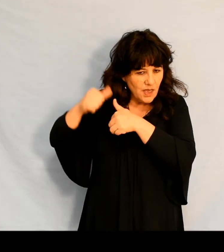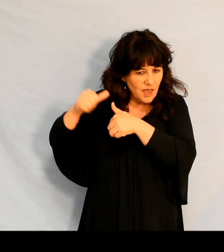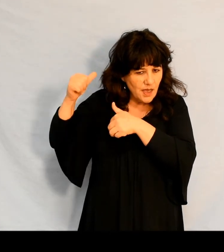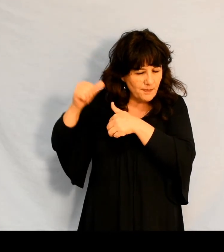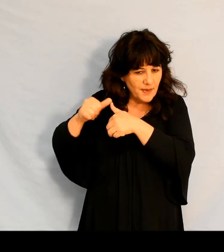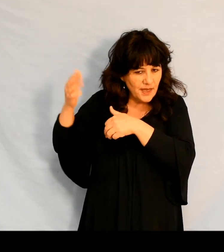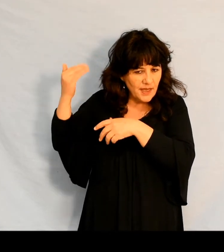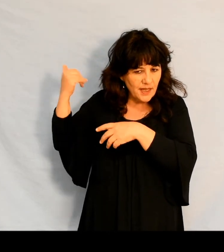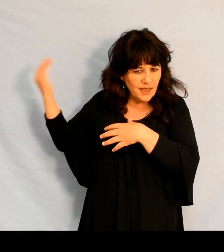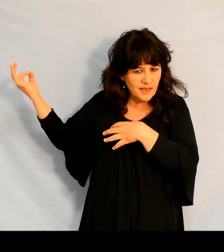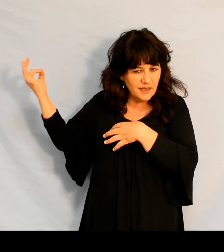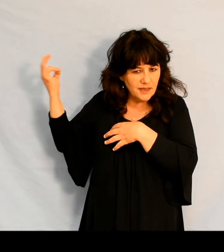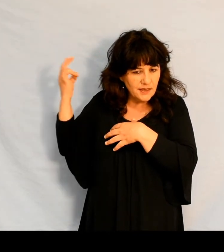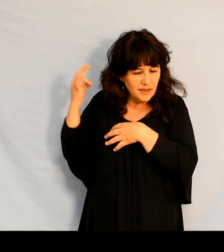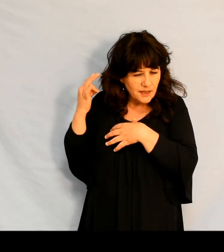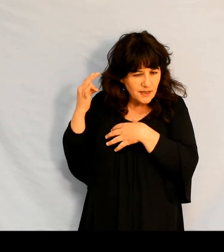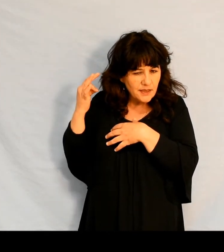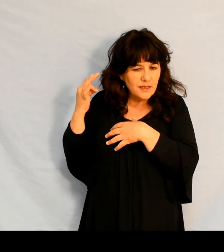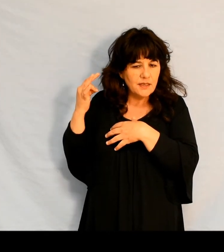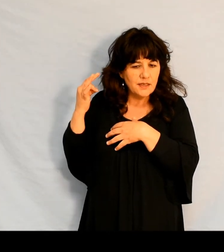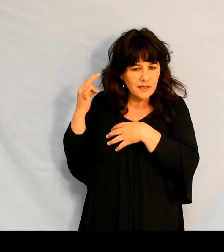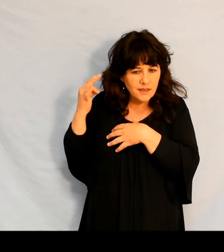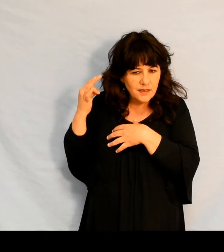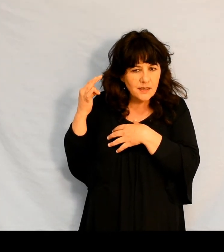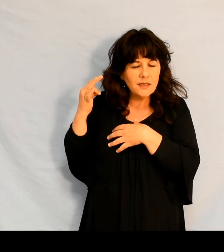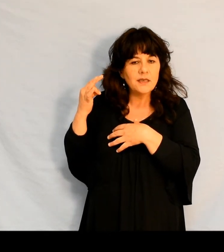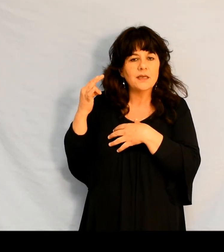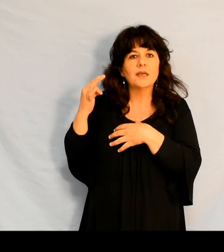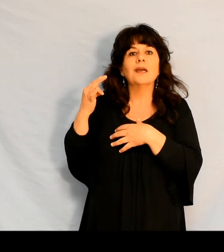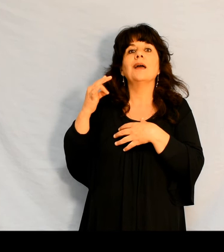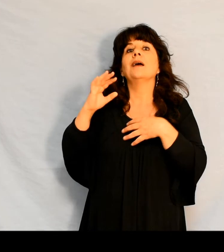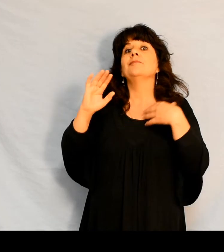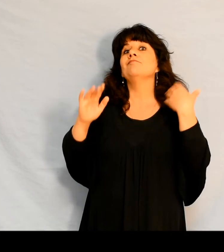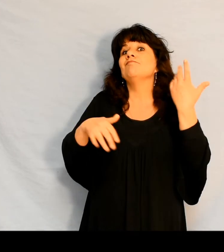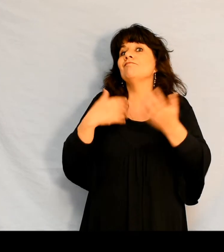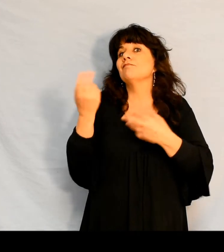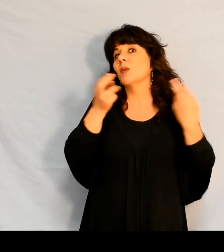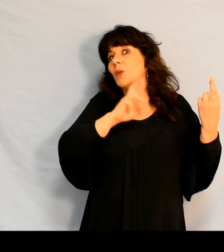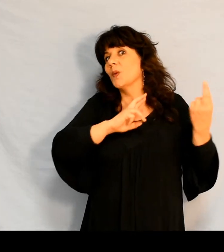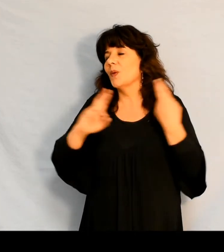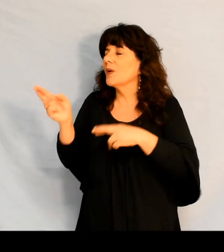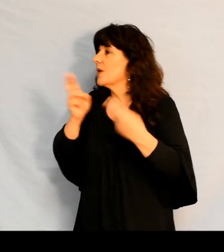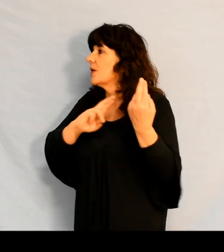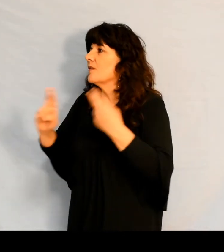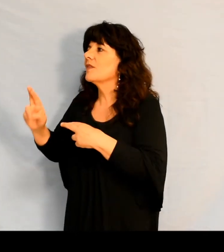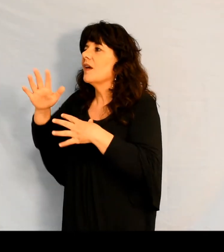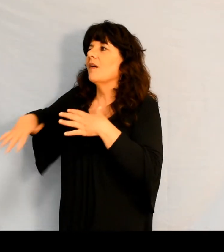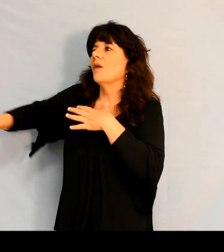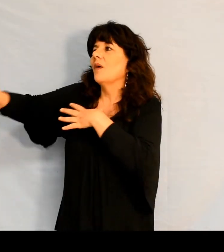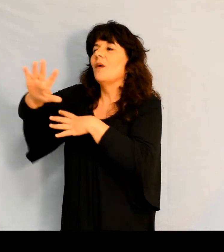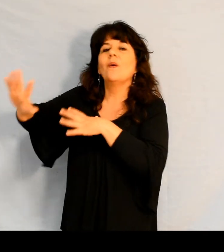Revenues au tombeau, elles rapportèrent tout cela aux 11 et à tous les